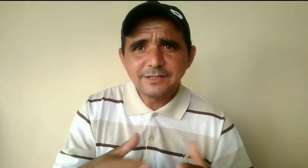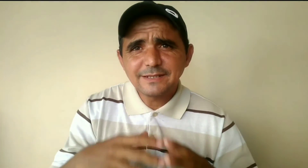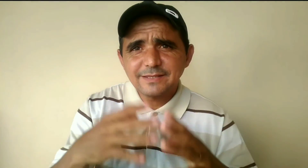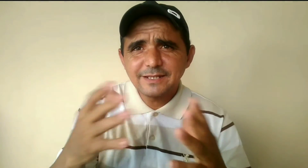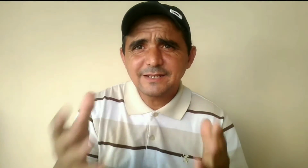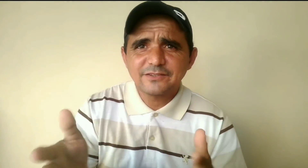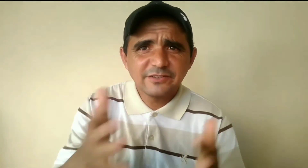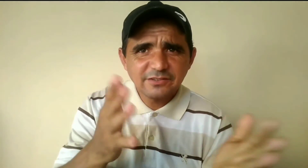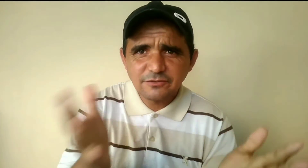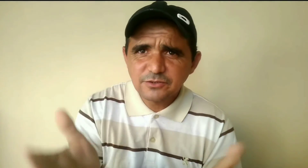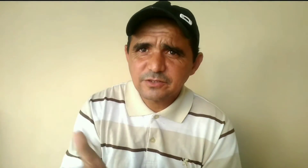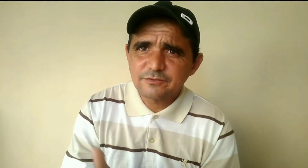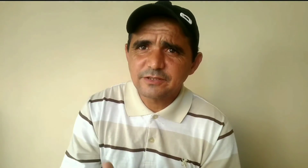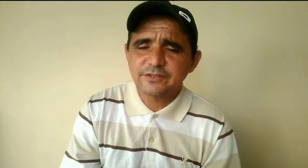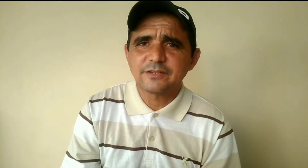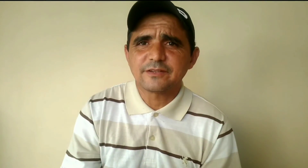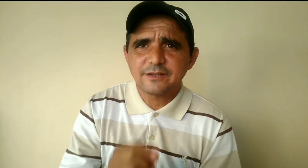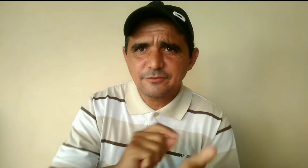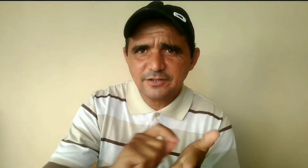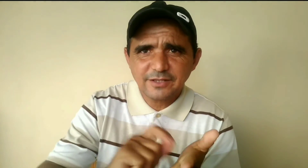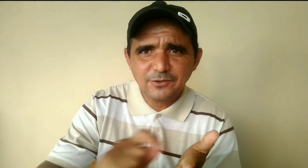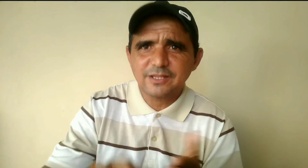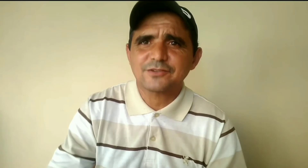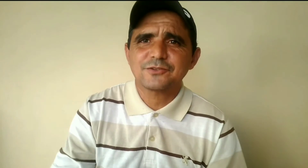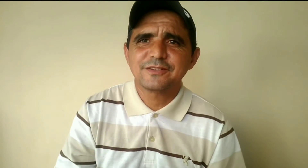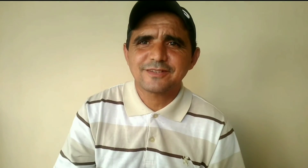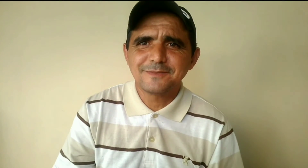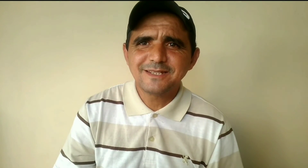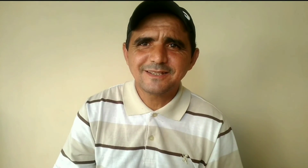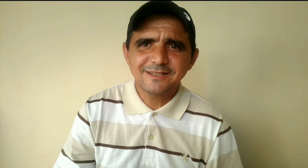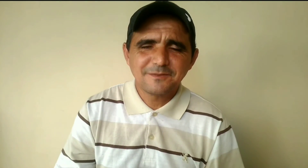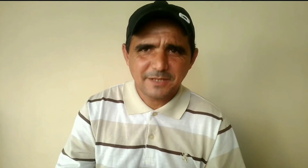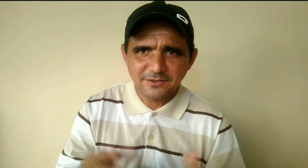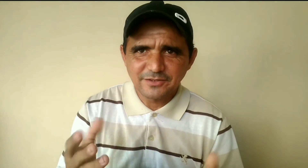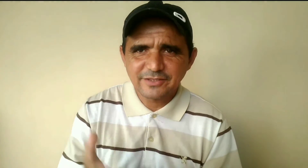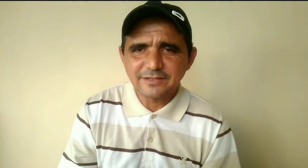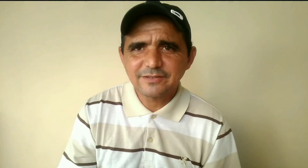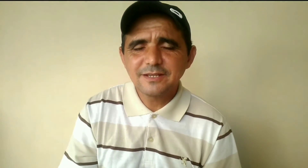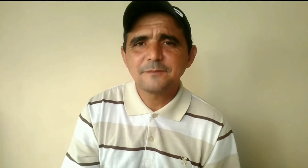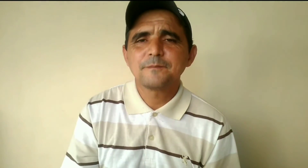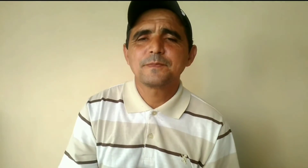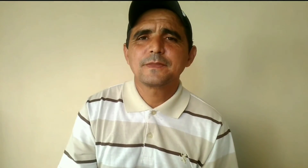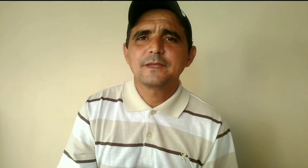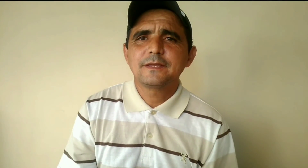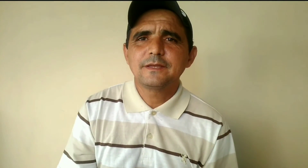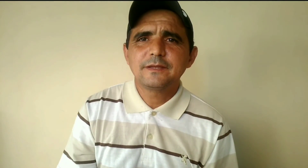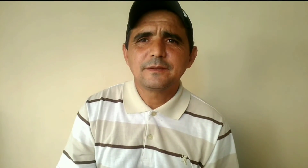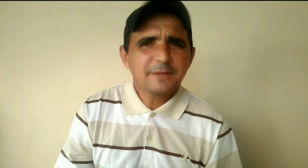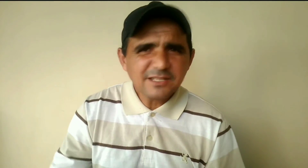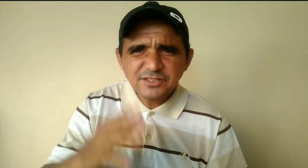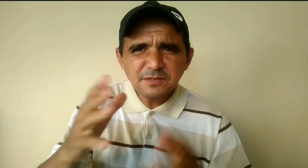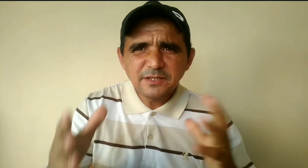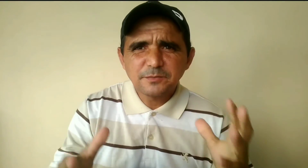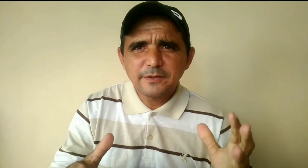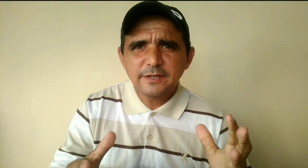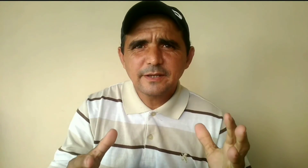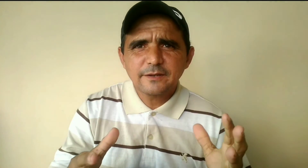aí, né, treina, assista esse vídeo outra vez se quiser, faça anotações também, né, para não esquecer. E pratique mesmo, porque